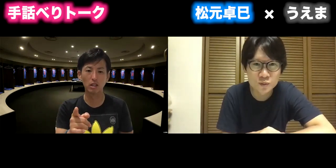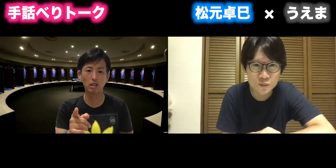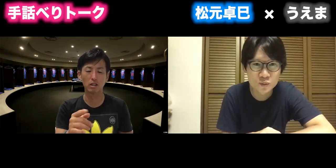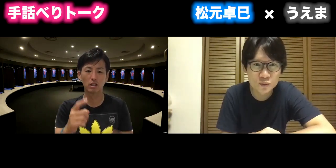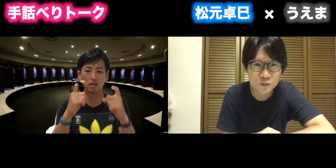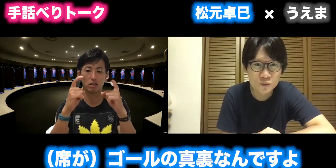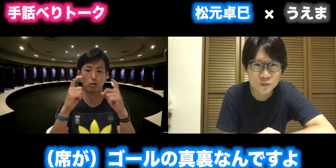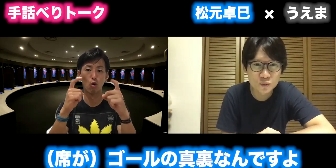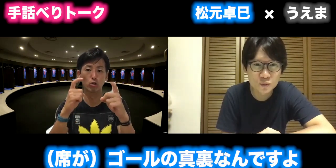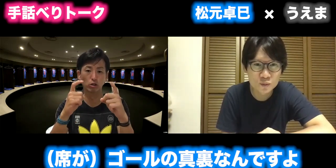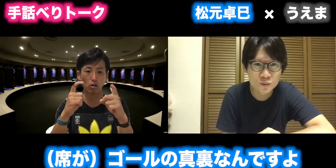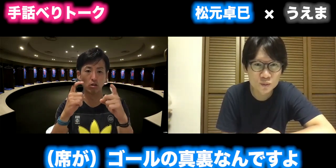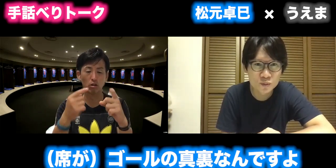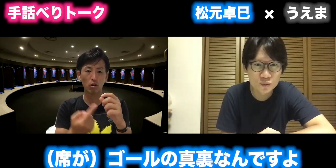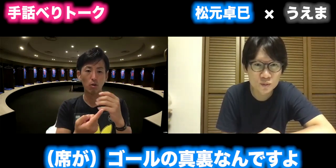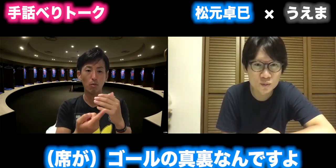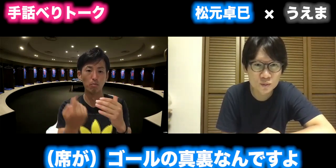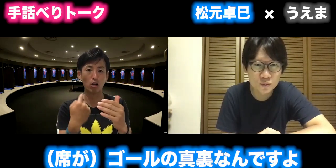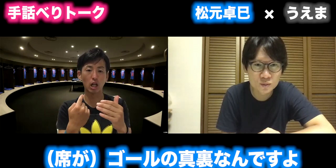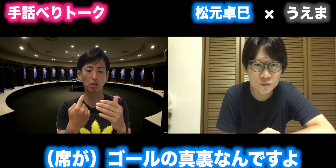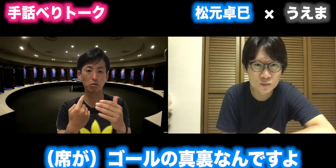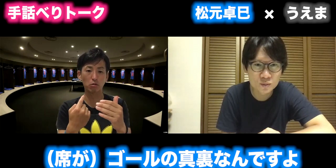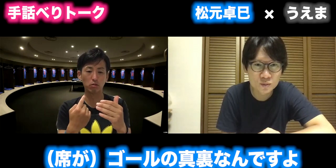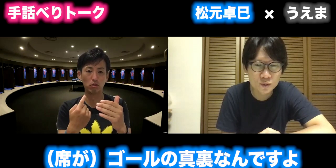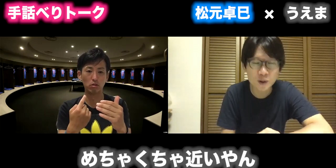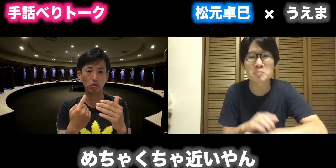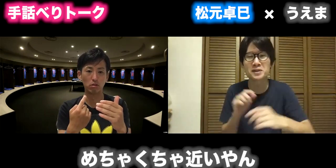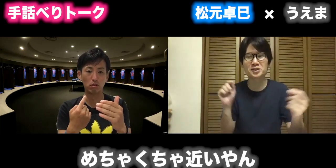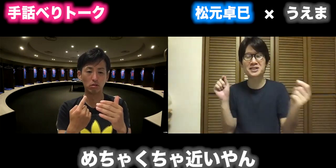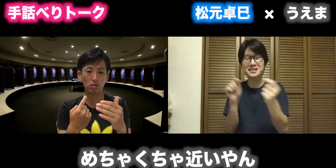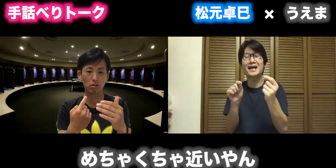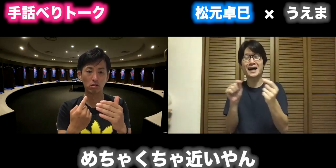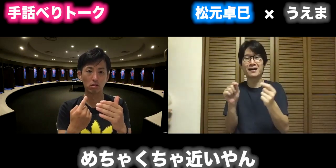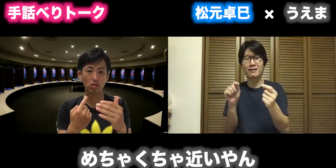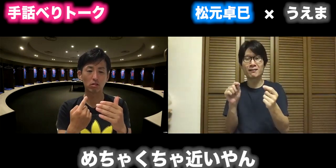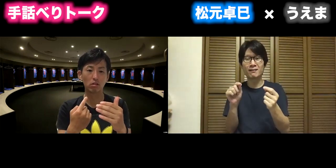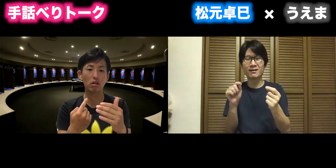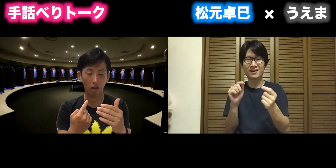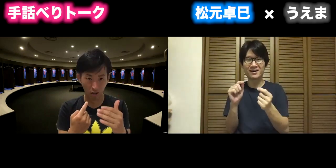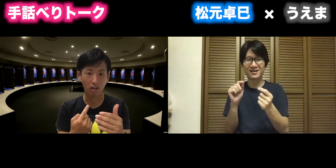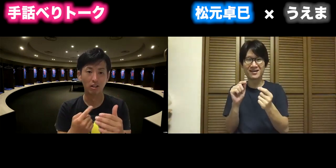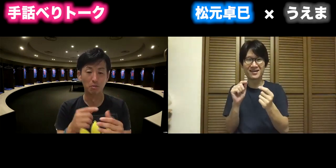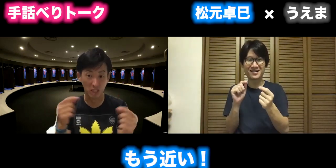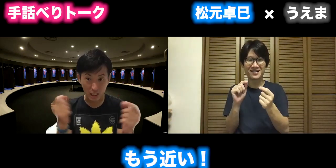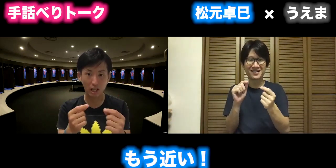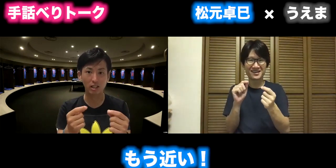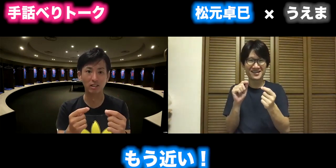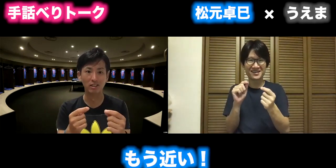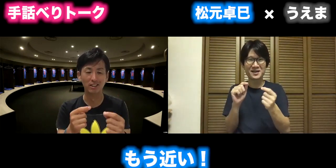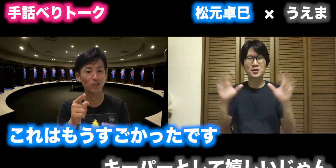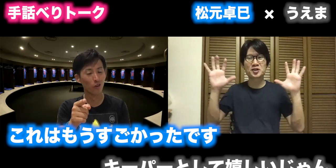うわぁゴールの真倉物魅緒子たちがりゃーうち